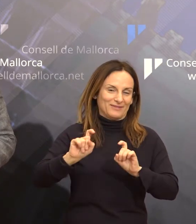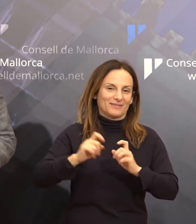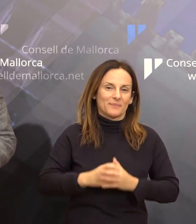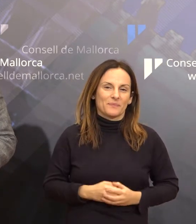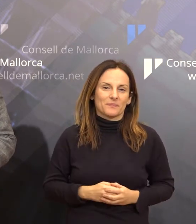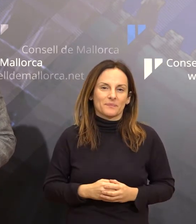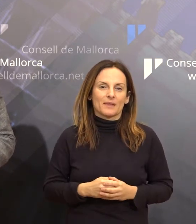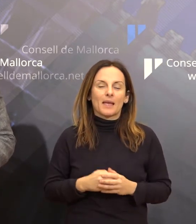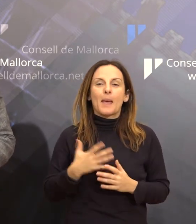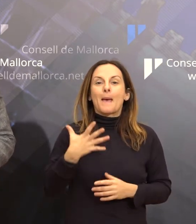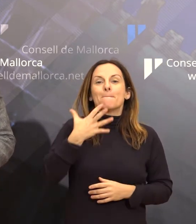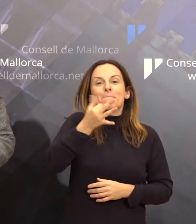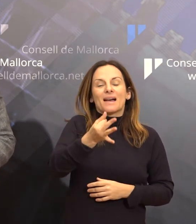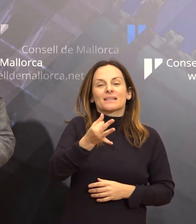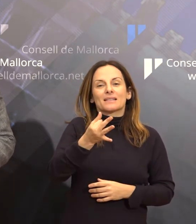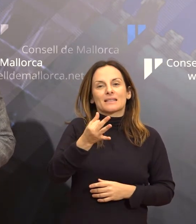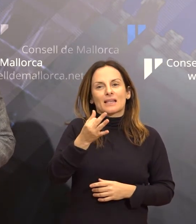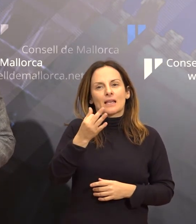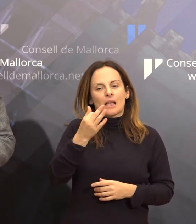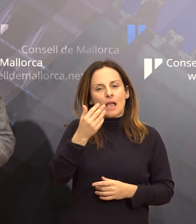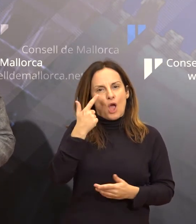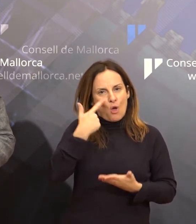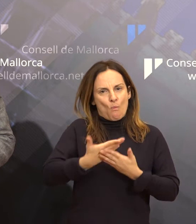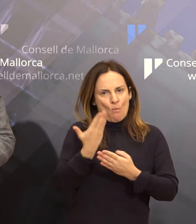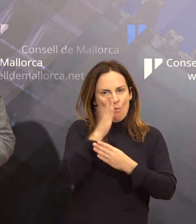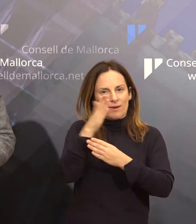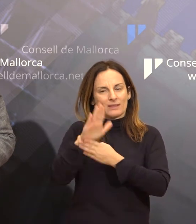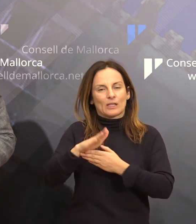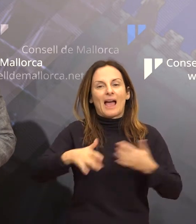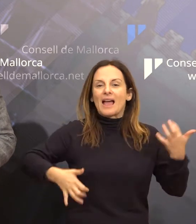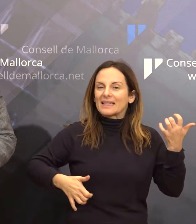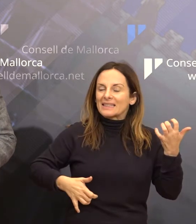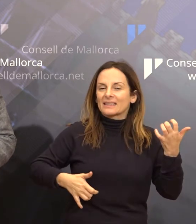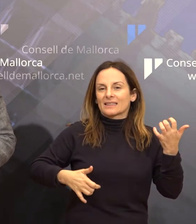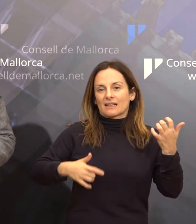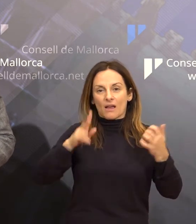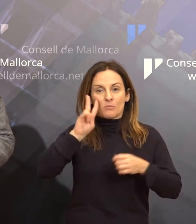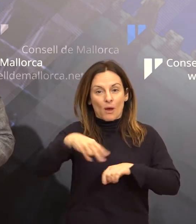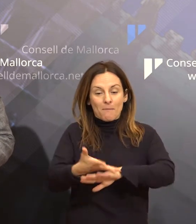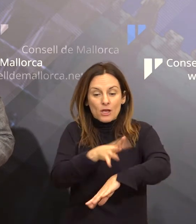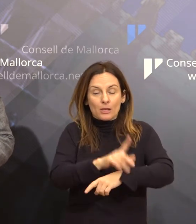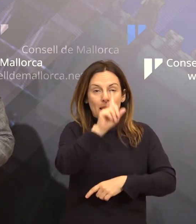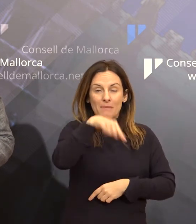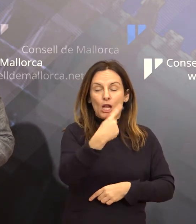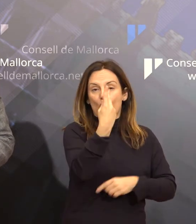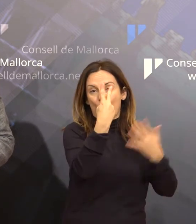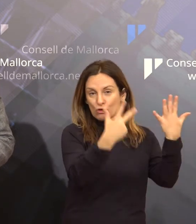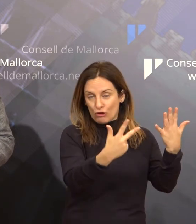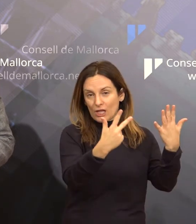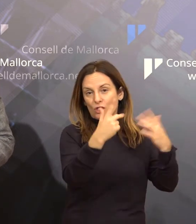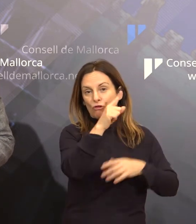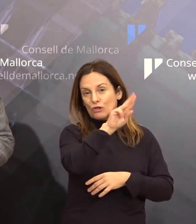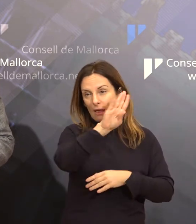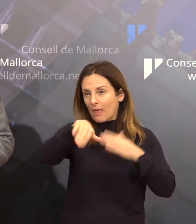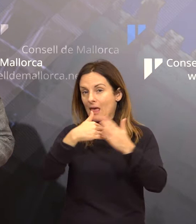acompañado de una muestra de guitarras mallorquinas que datan desde 1813 hasta